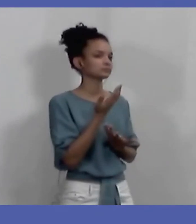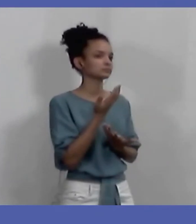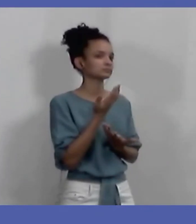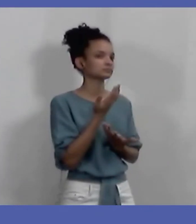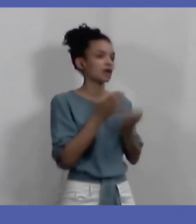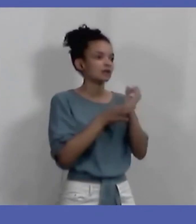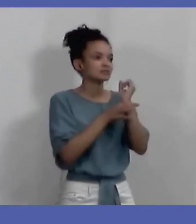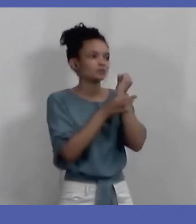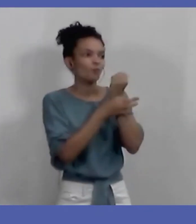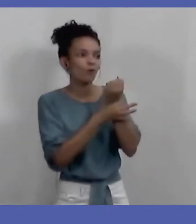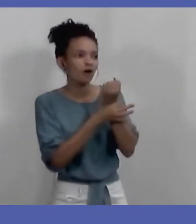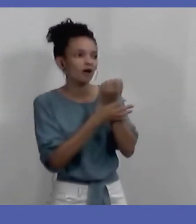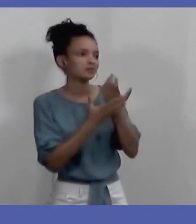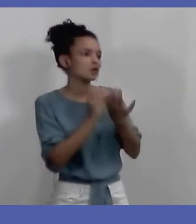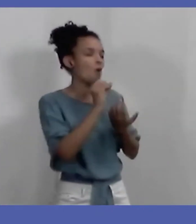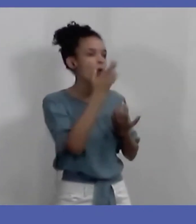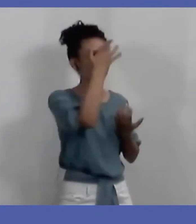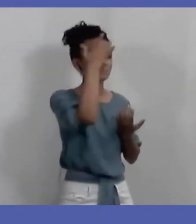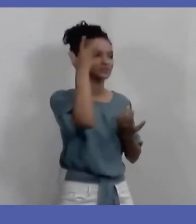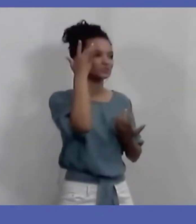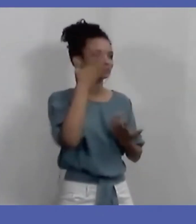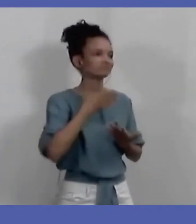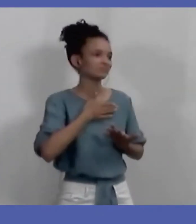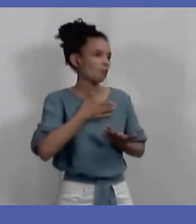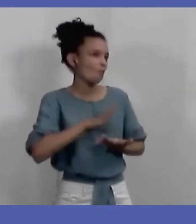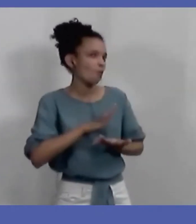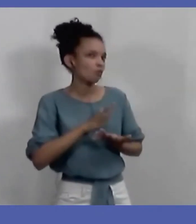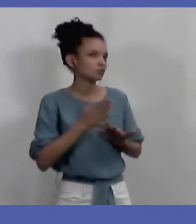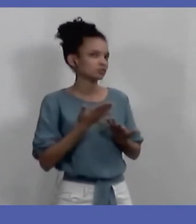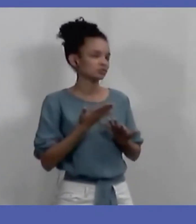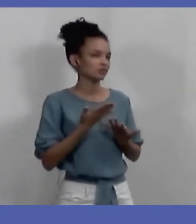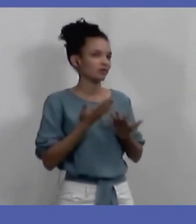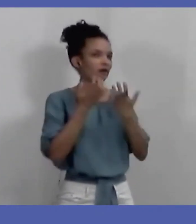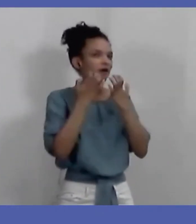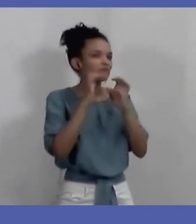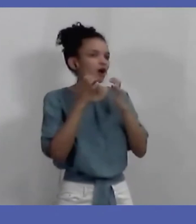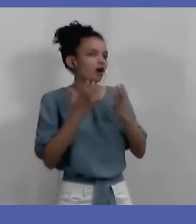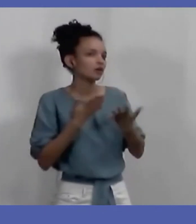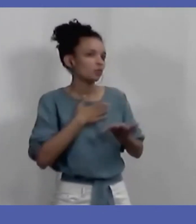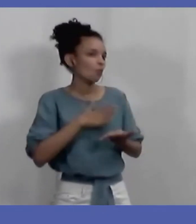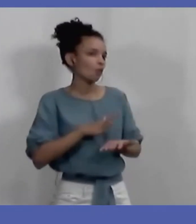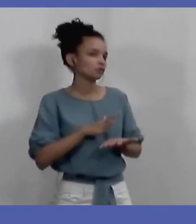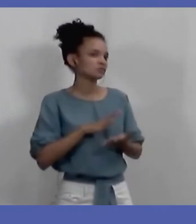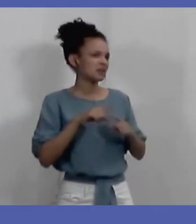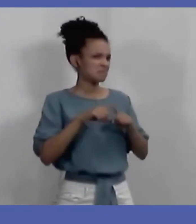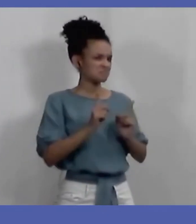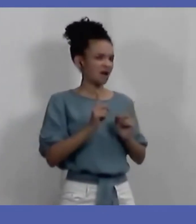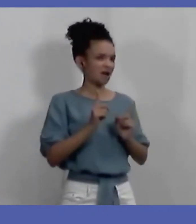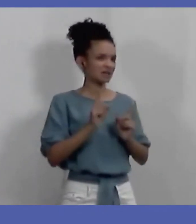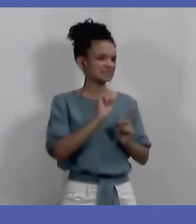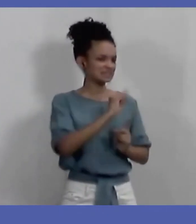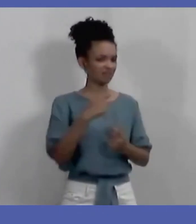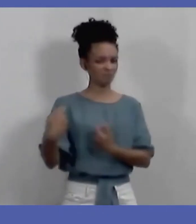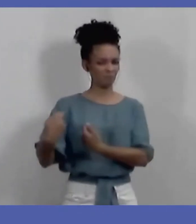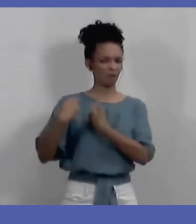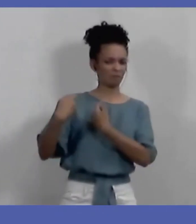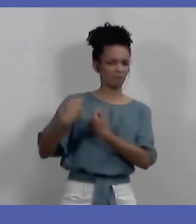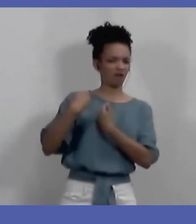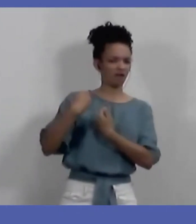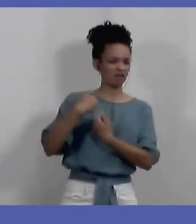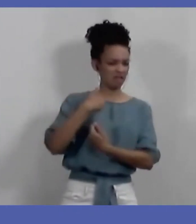segurança, não é verdade? Mas vamos desistir por causa disso? Não.